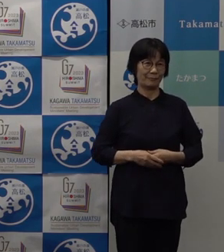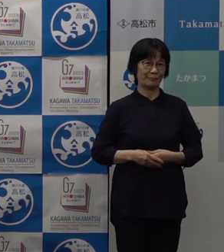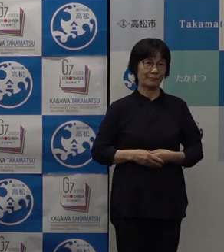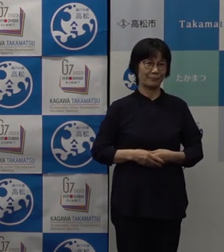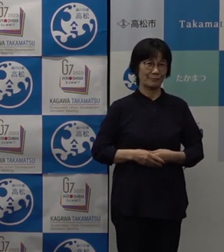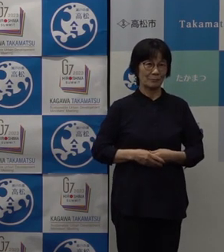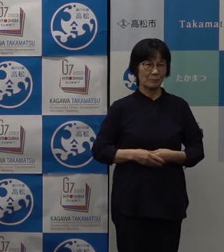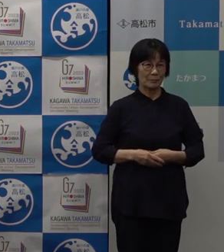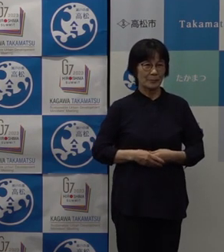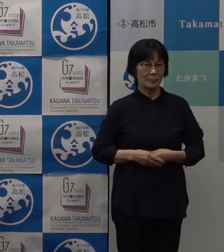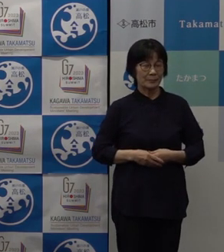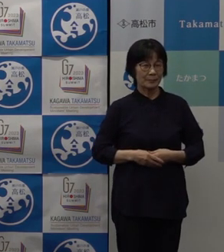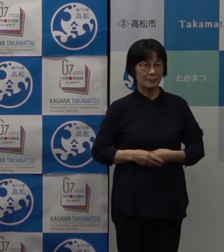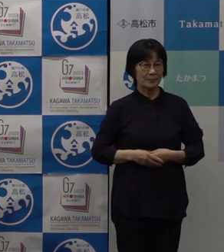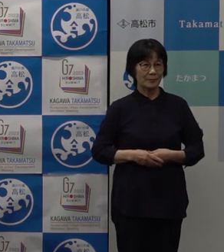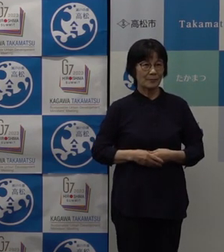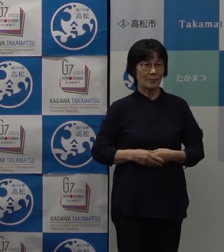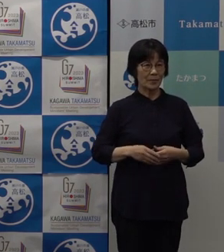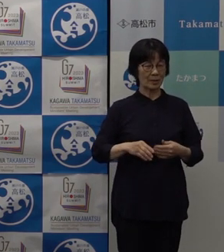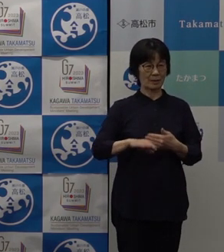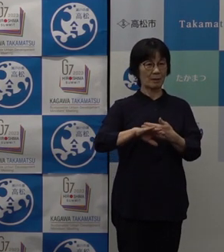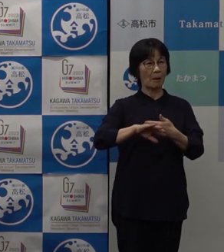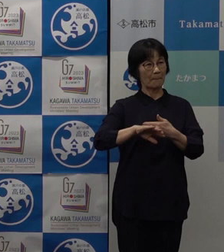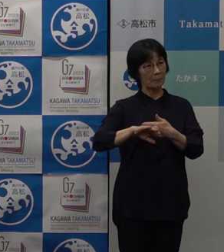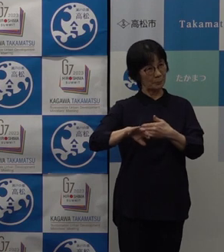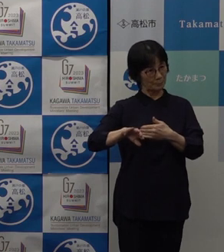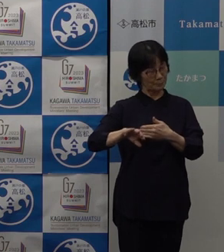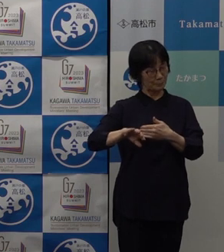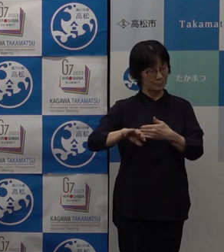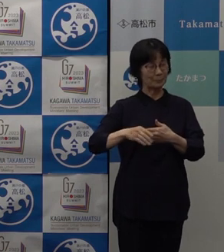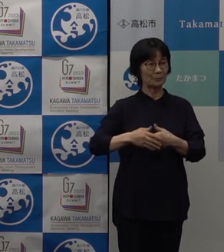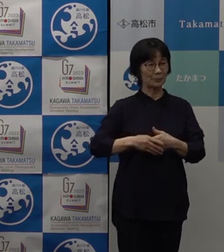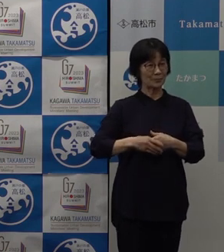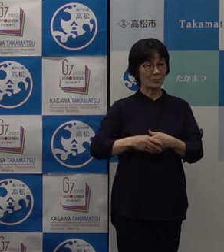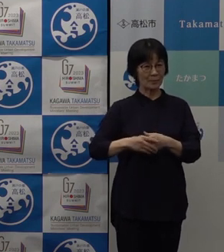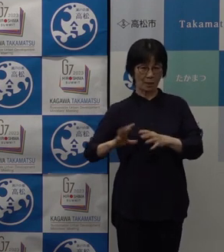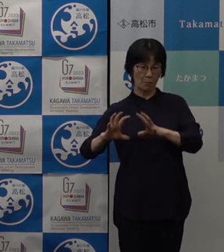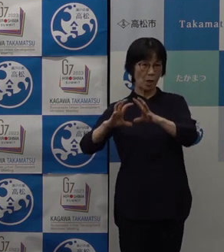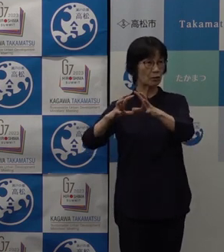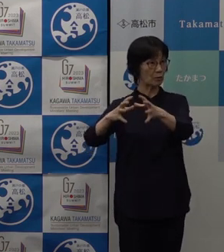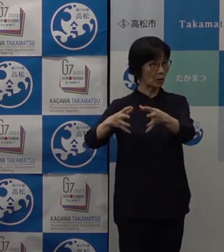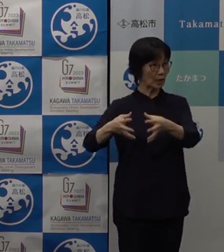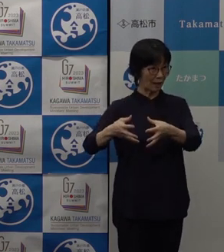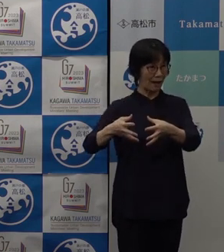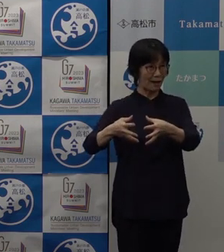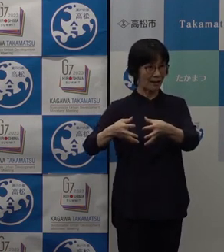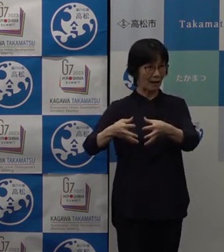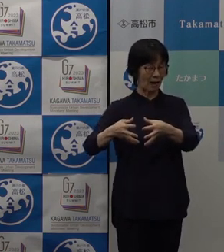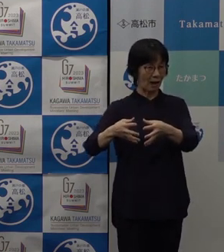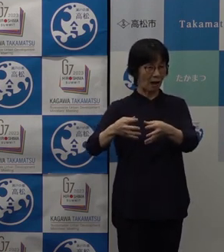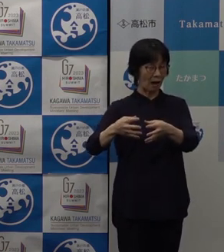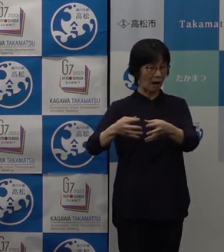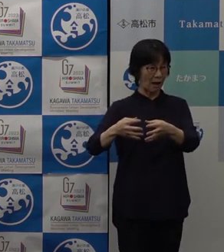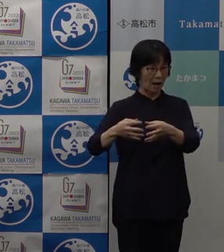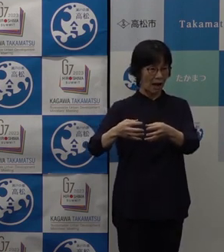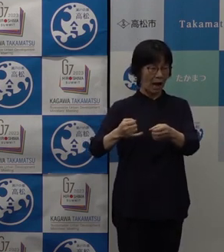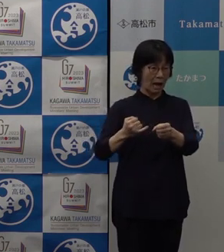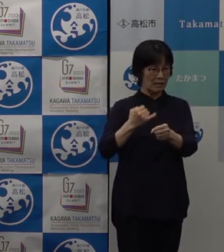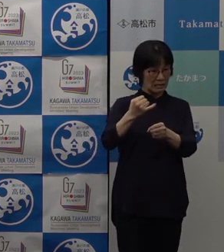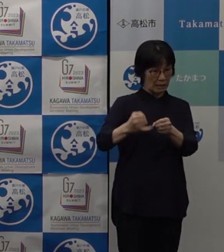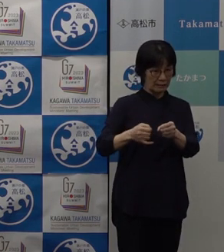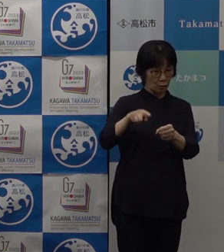か別のその世界がこのコンピューターの中で再現をされ